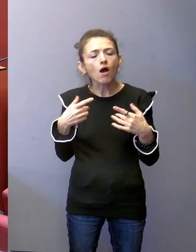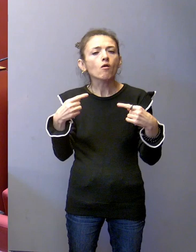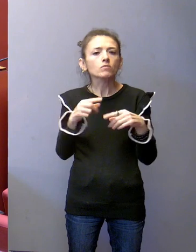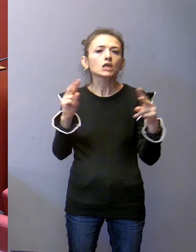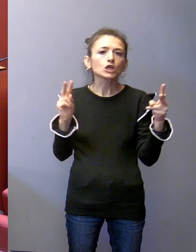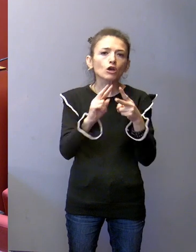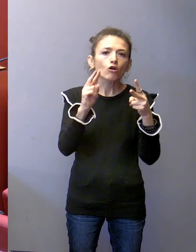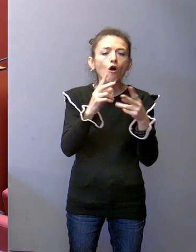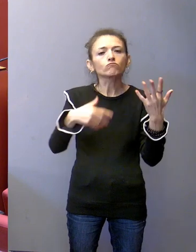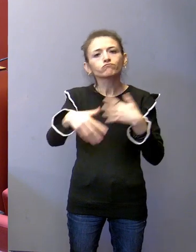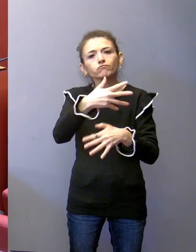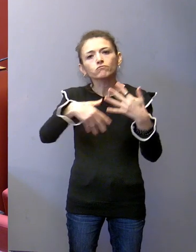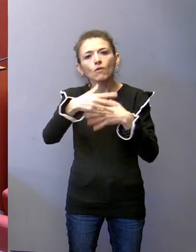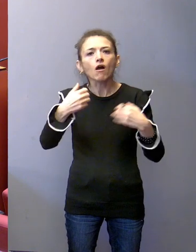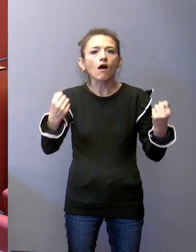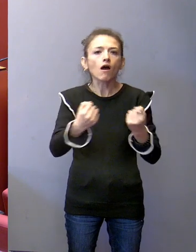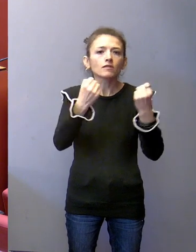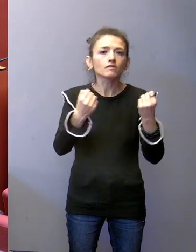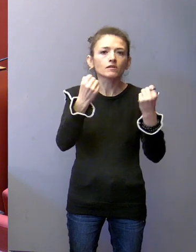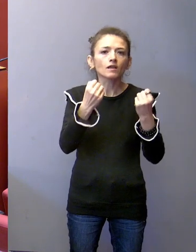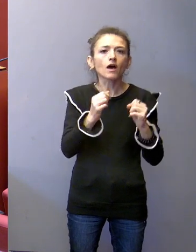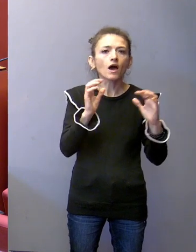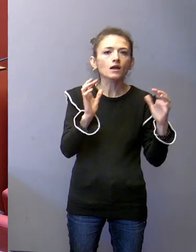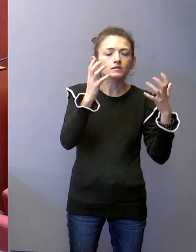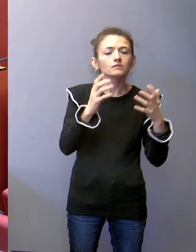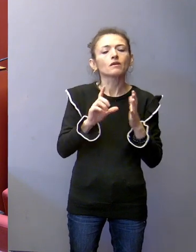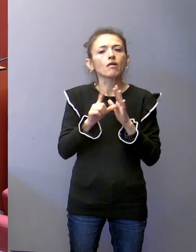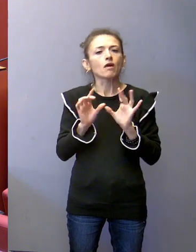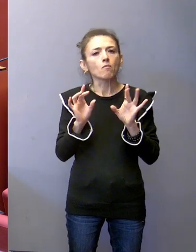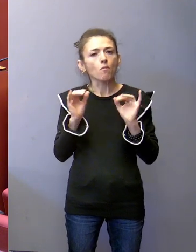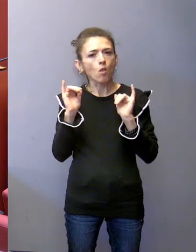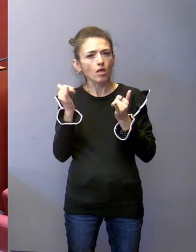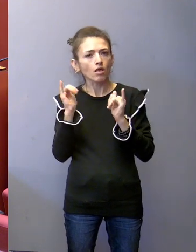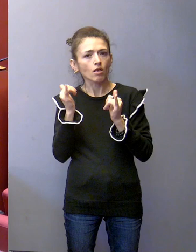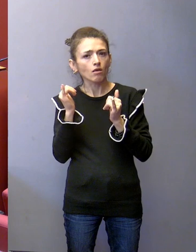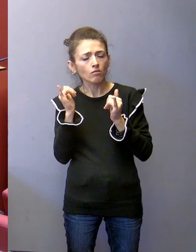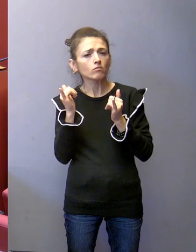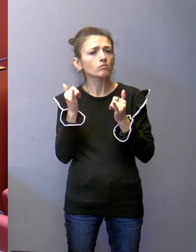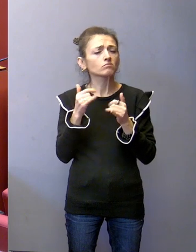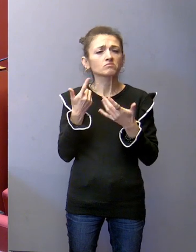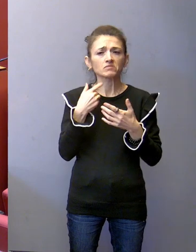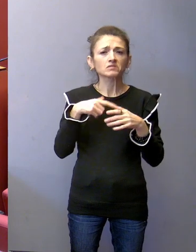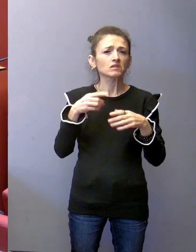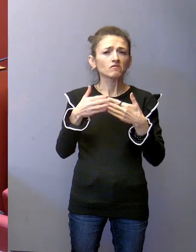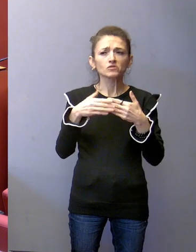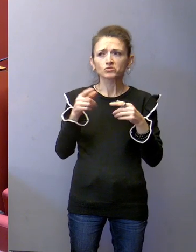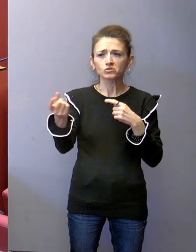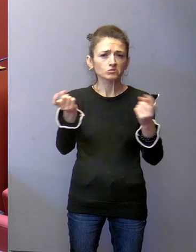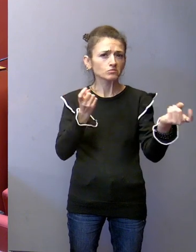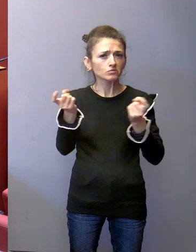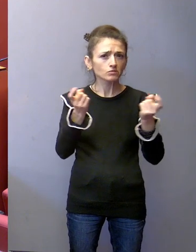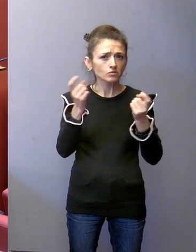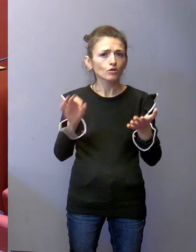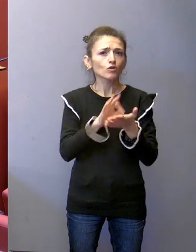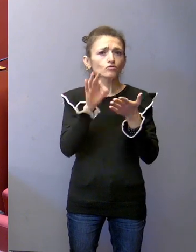attività artistica del tempo libero molto frequentato dai residenti dei paesi limitrofi e da tutti coloro che nelle giornate festive